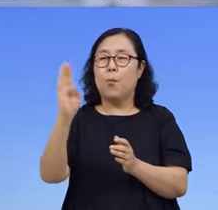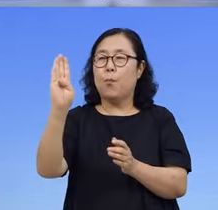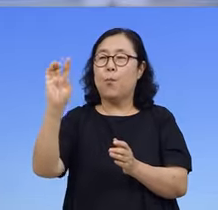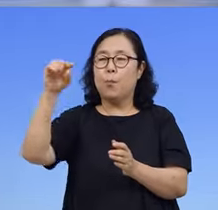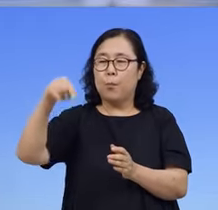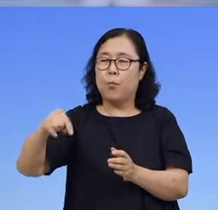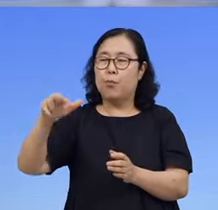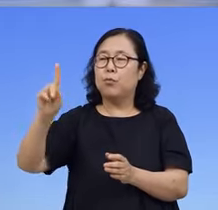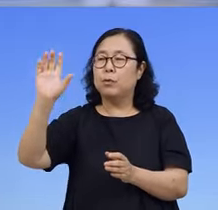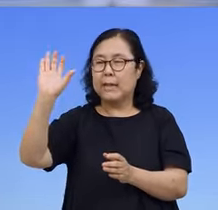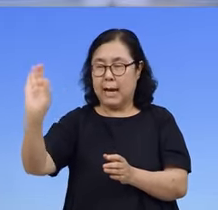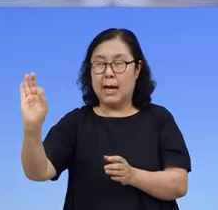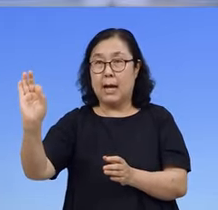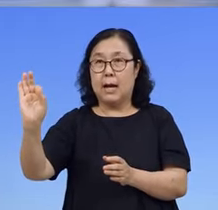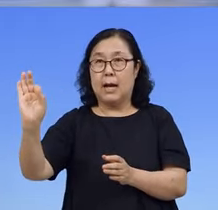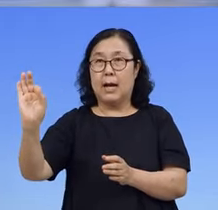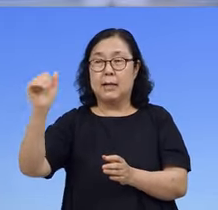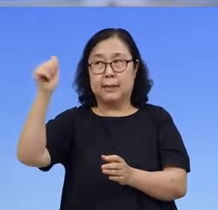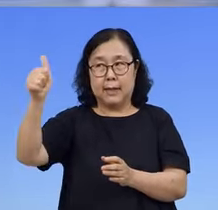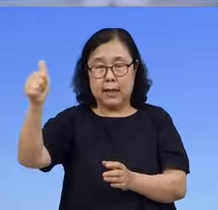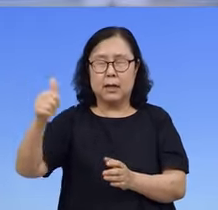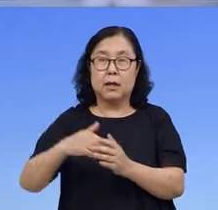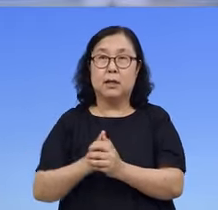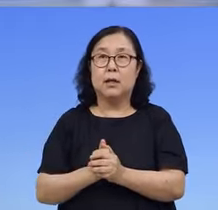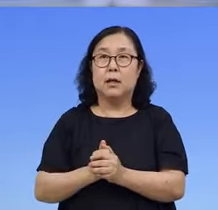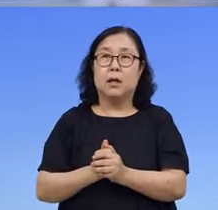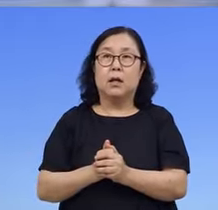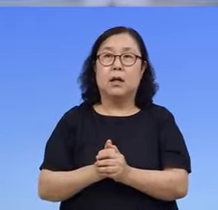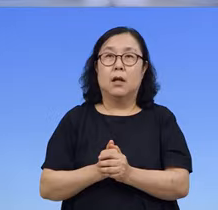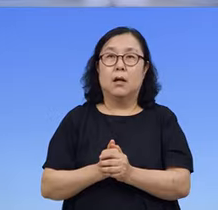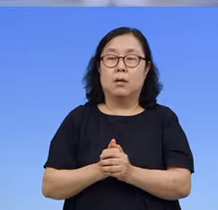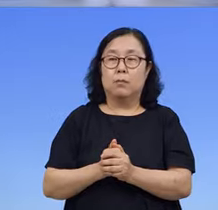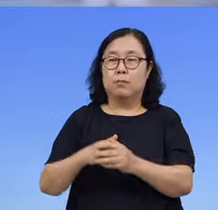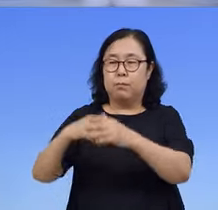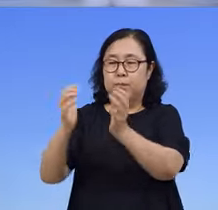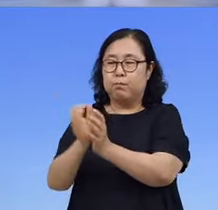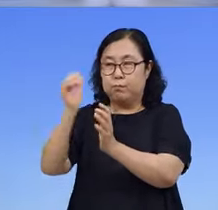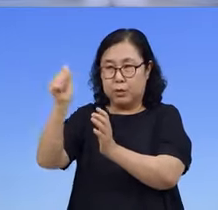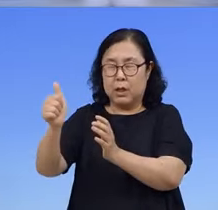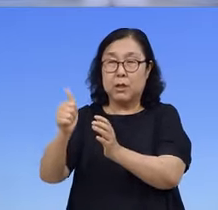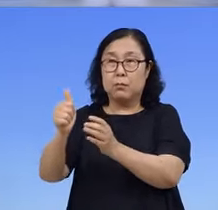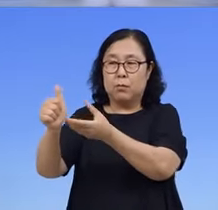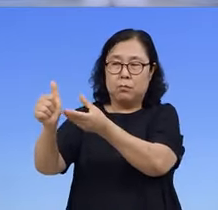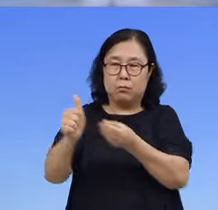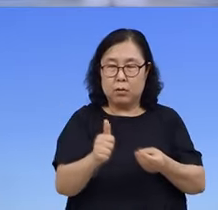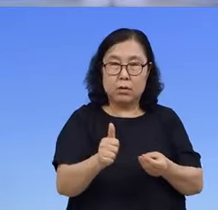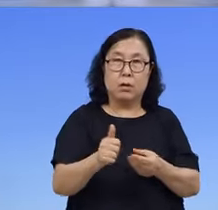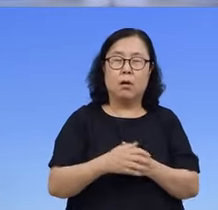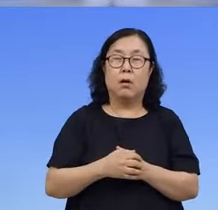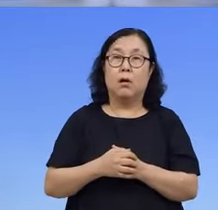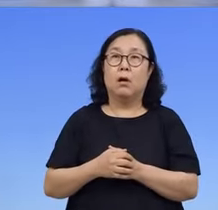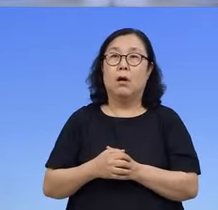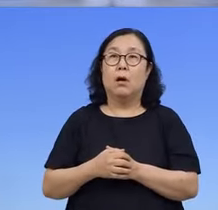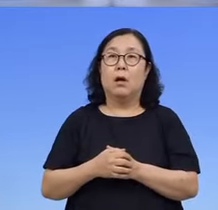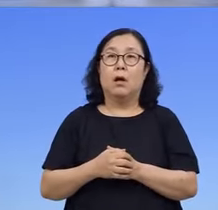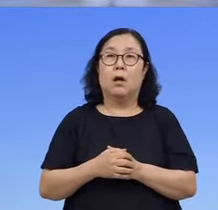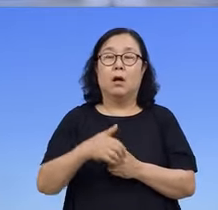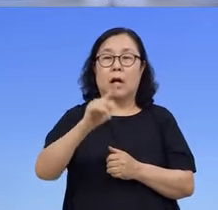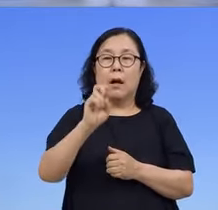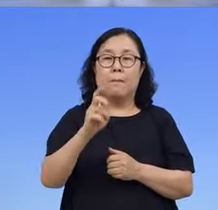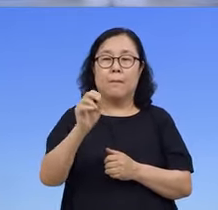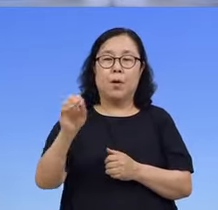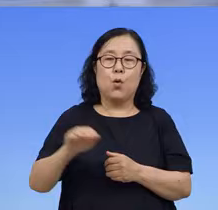그러니까 그 뭐라 그러죠? 그 본부장급에 있는 그런 부장님을, 갑자기 제주도에서